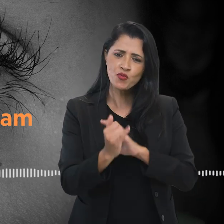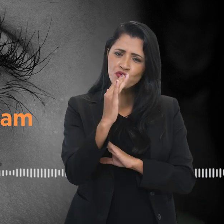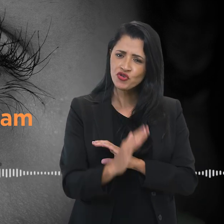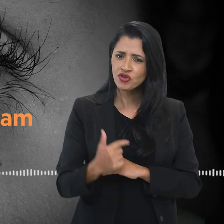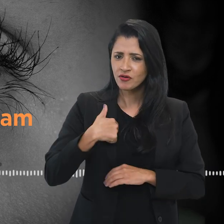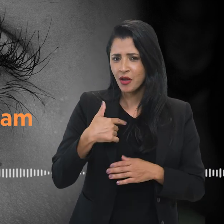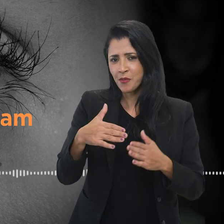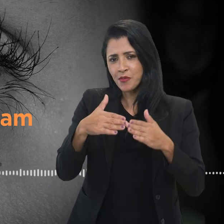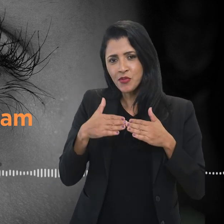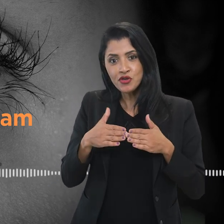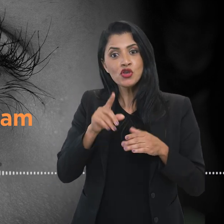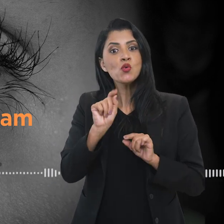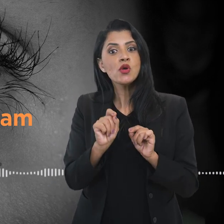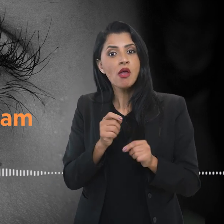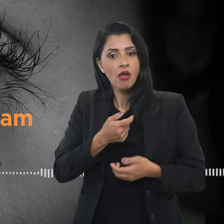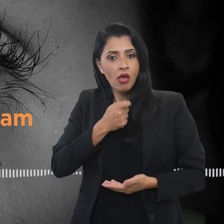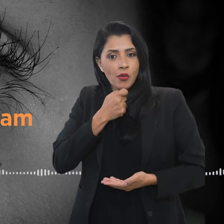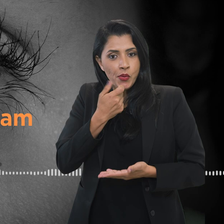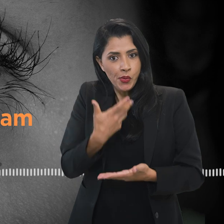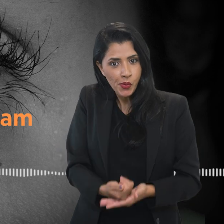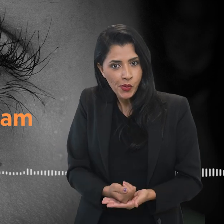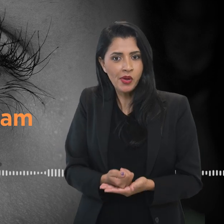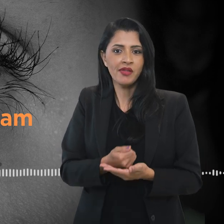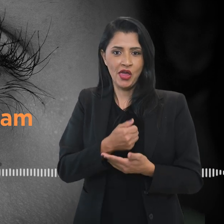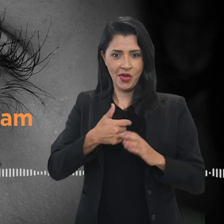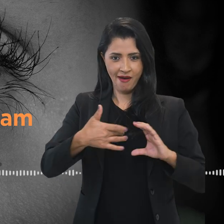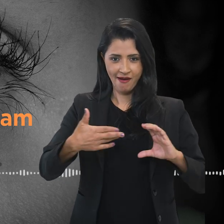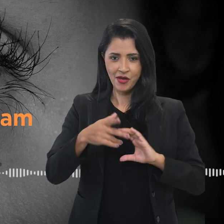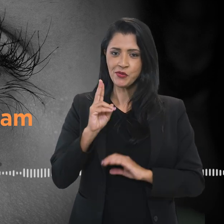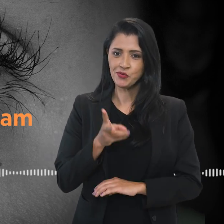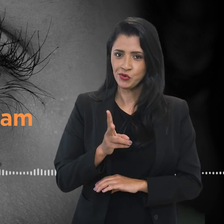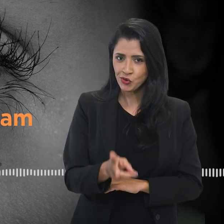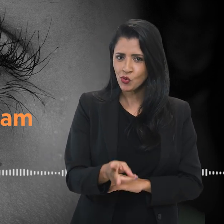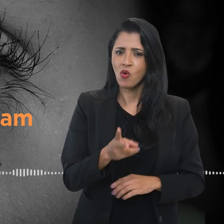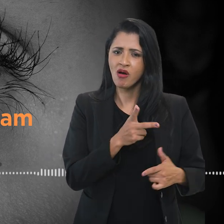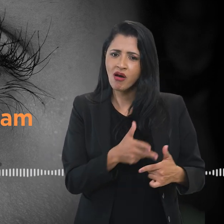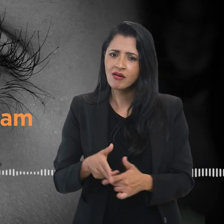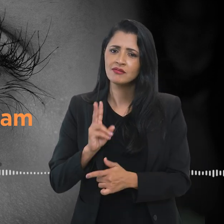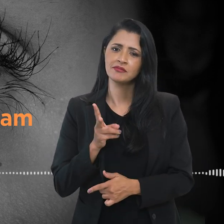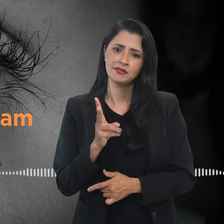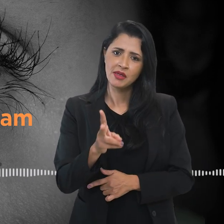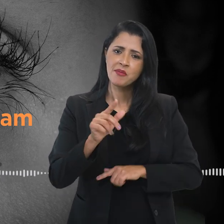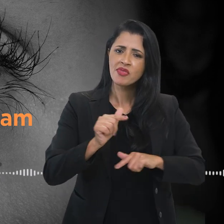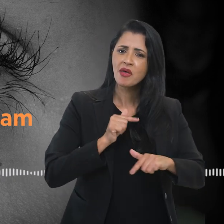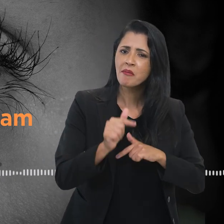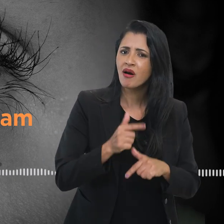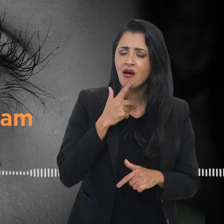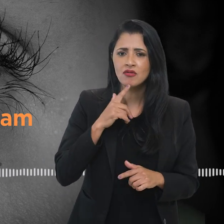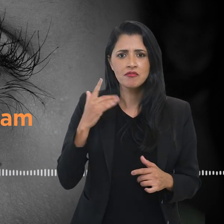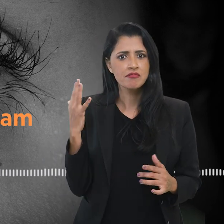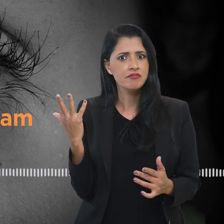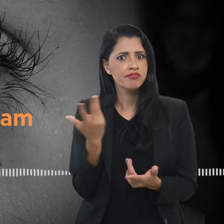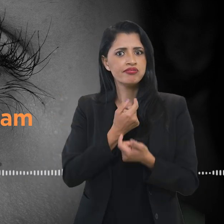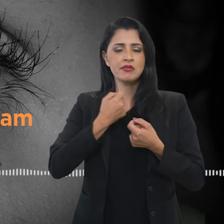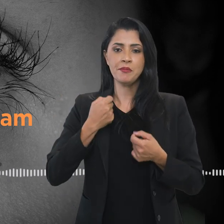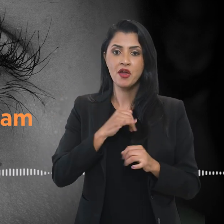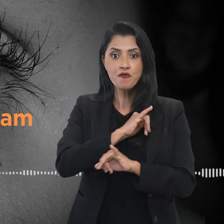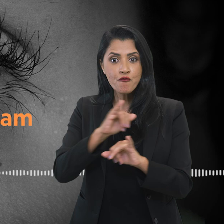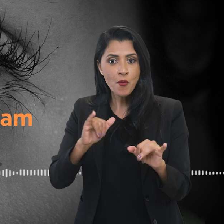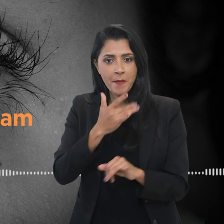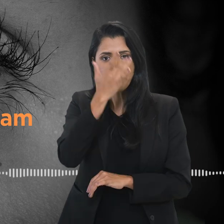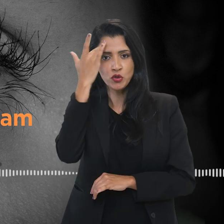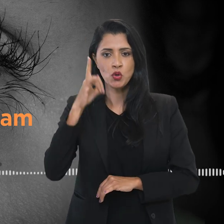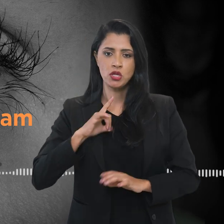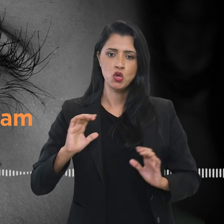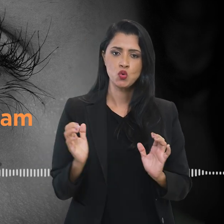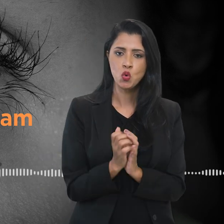EBC. Gostaria de pedir para que o podcast com as doenças raras continuasse a ser exibido. Este trabalho é rico para informar as